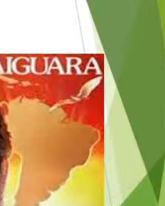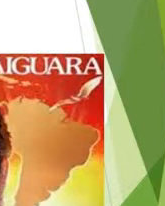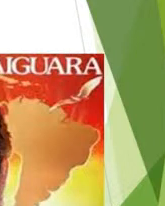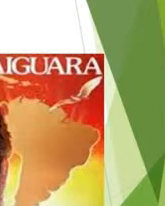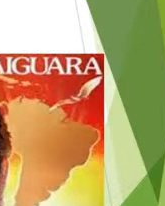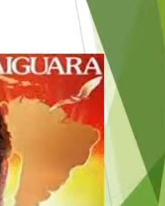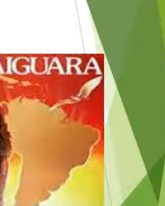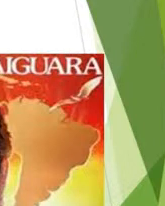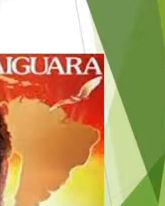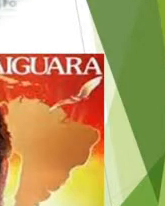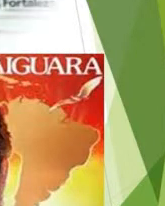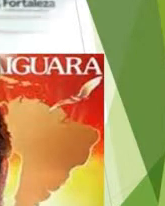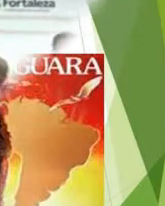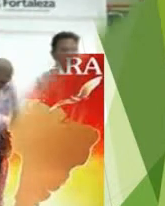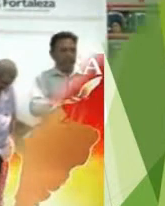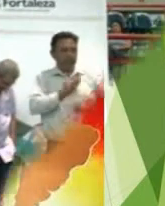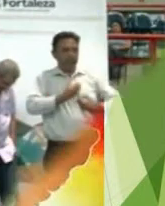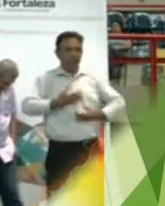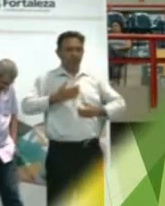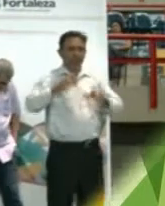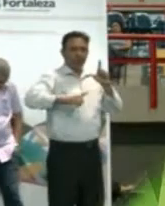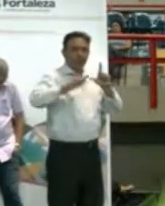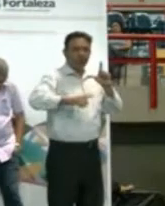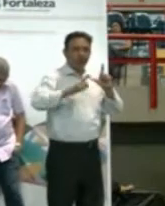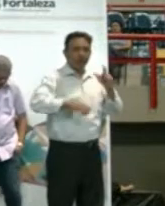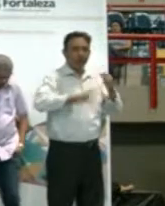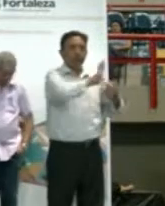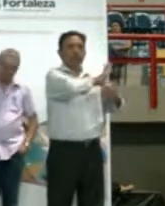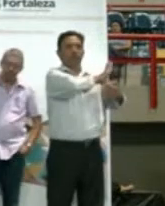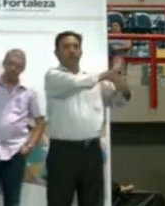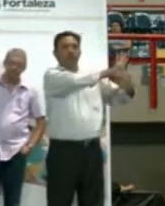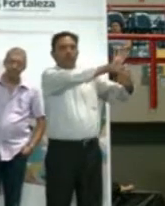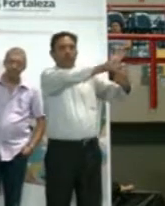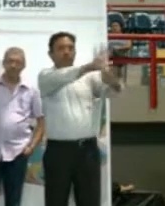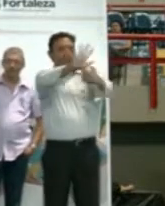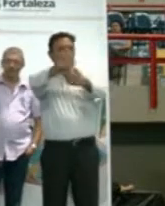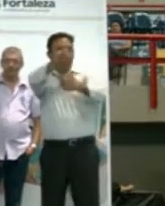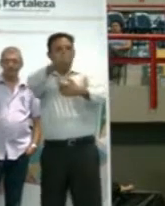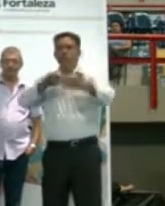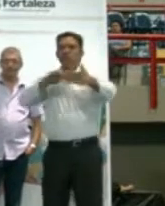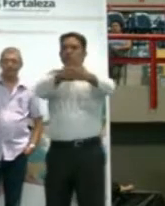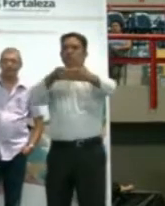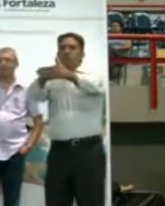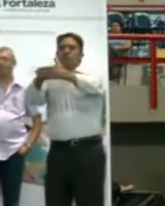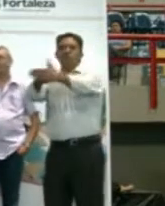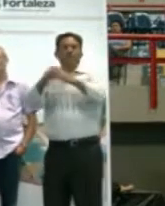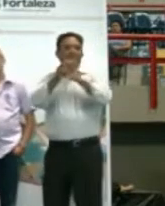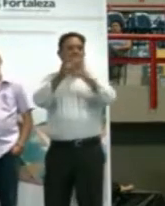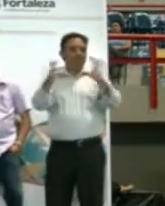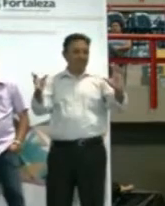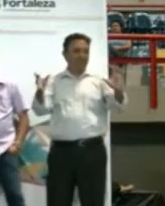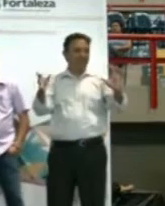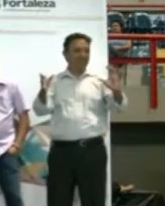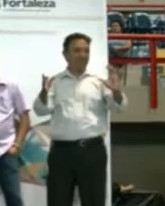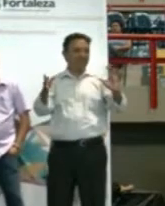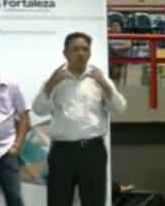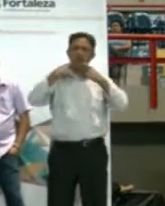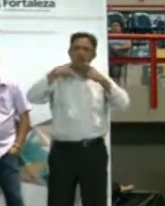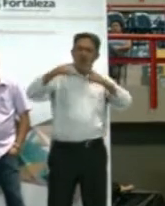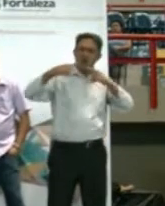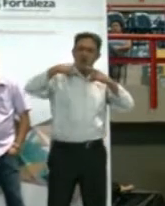dedicam parte de sua obra justamente à reivindicação da liberdade, à crítica